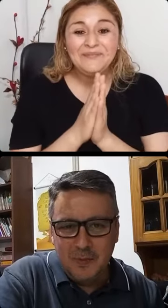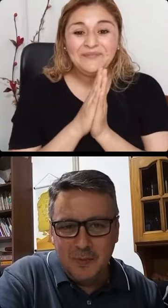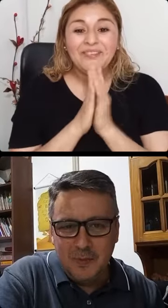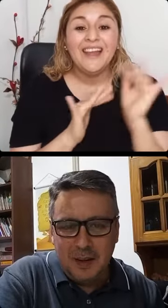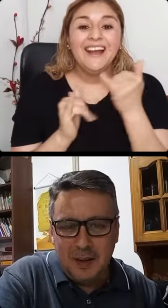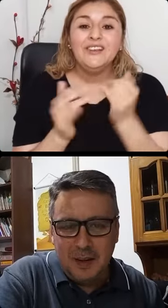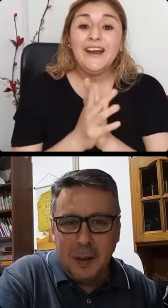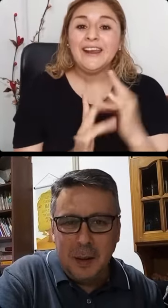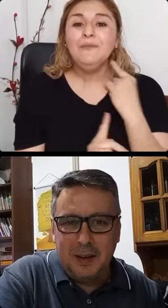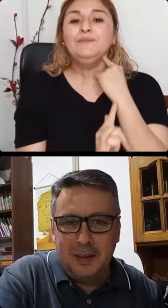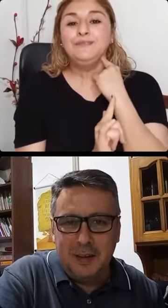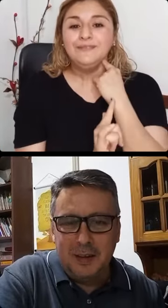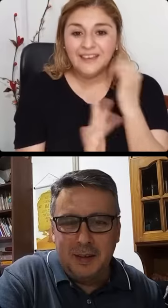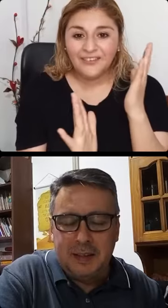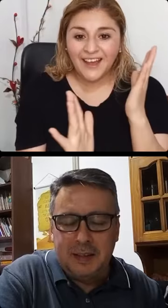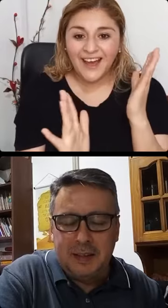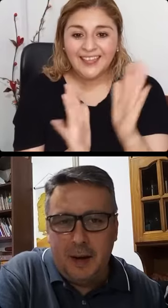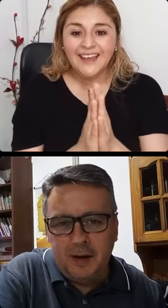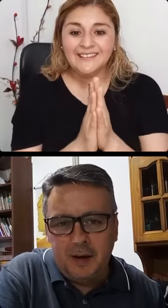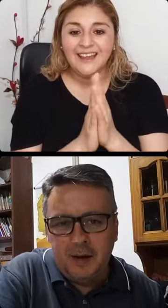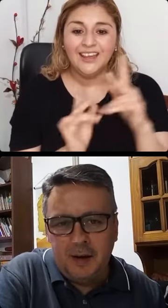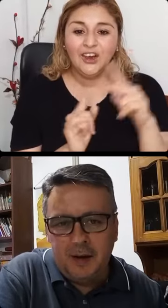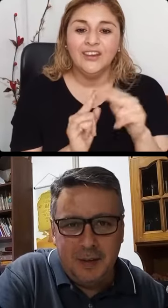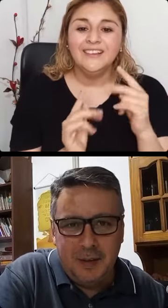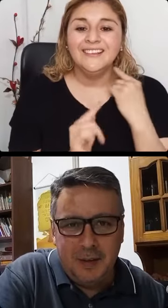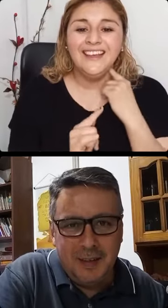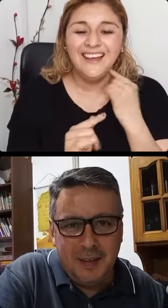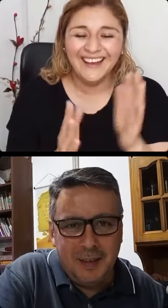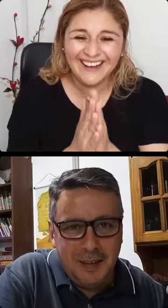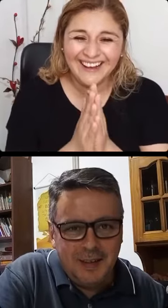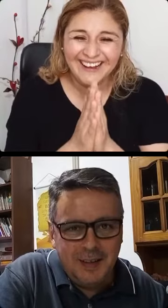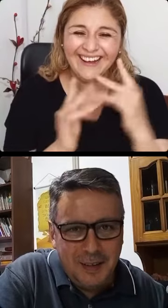bendiga. Lo agarramos un gran día, Sergio.